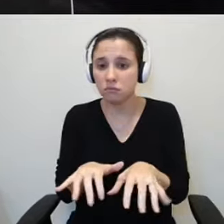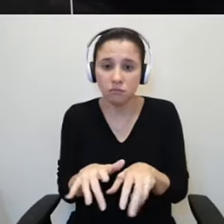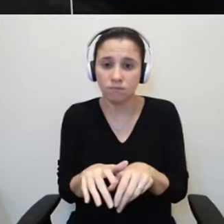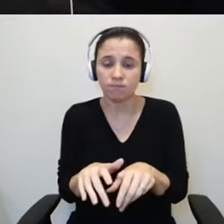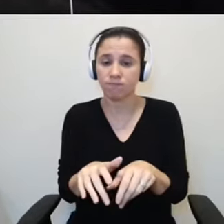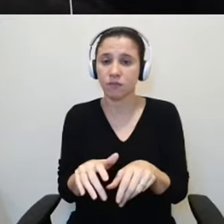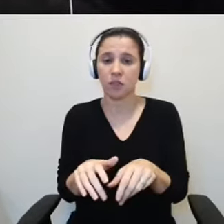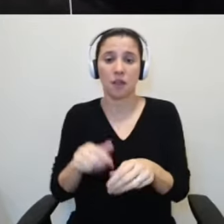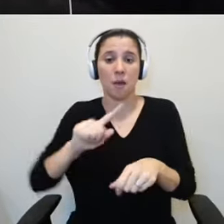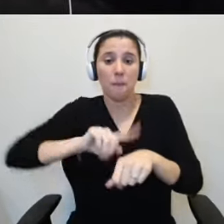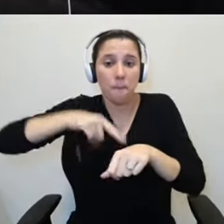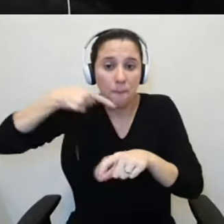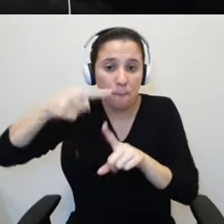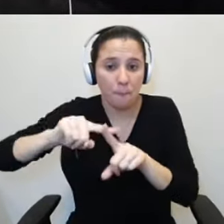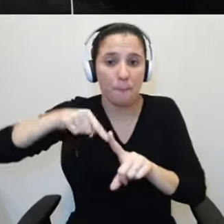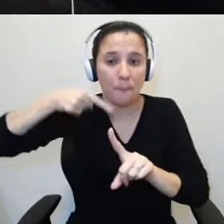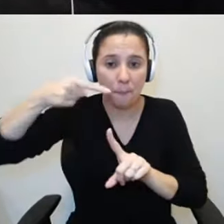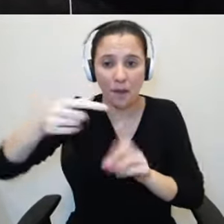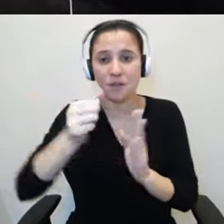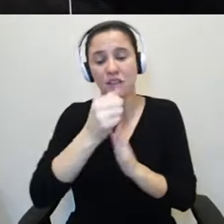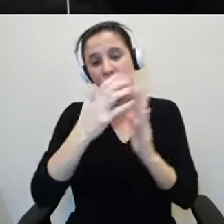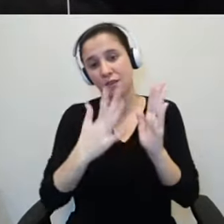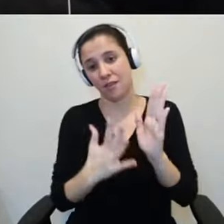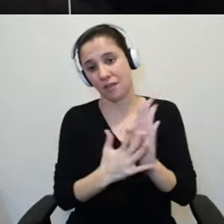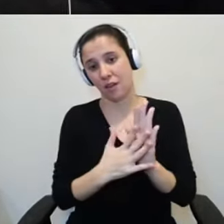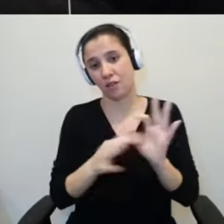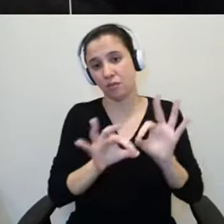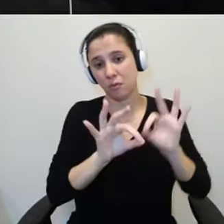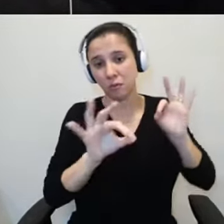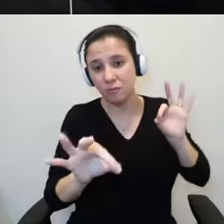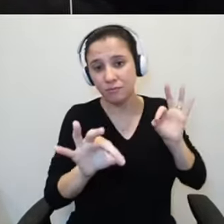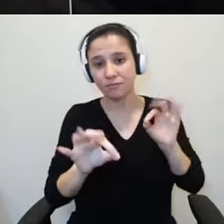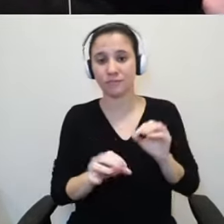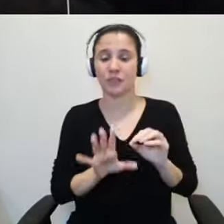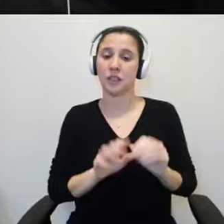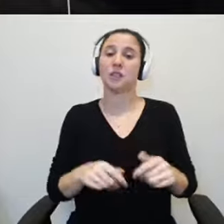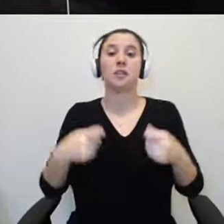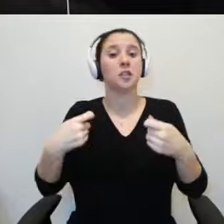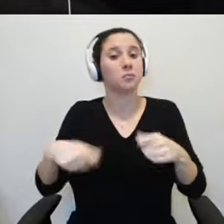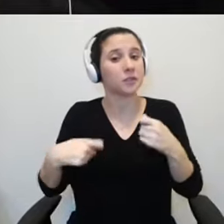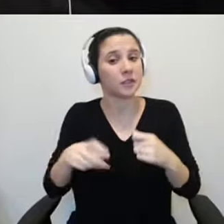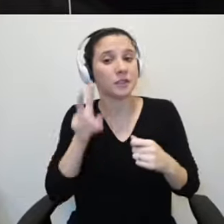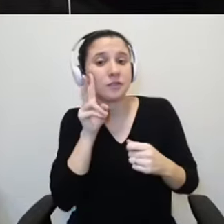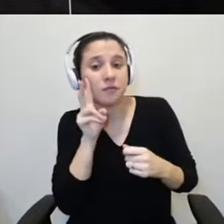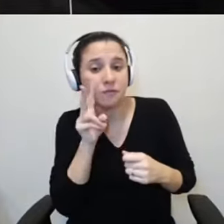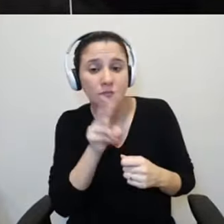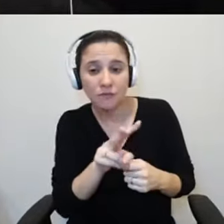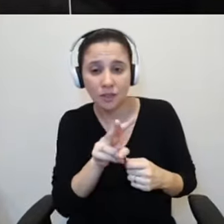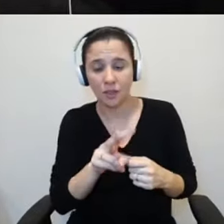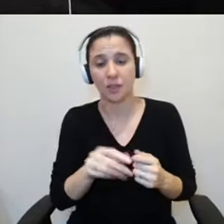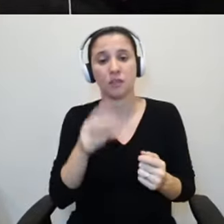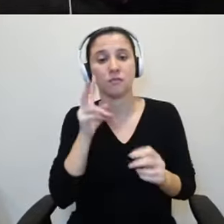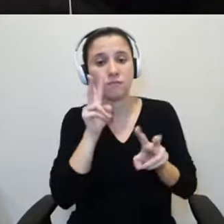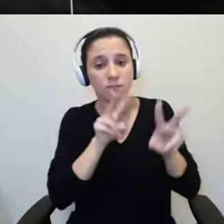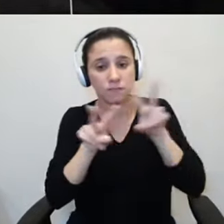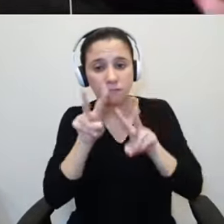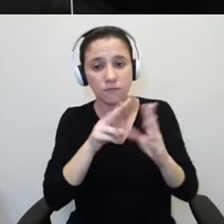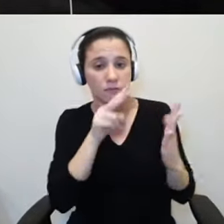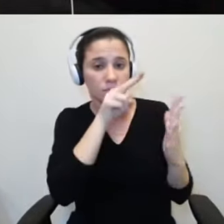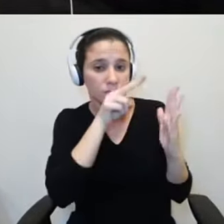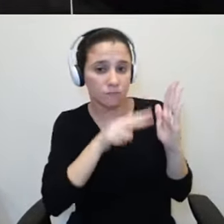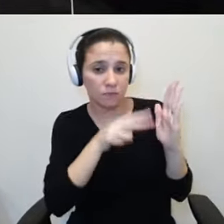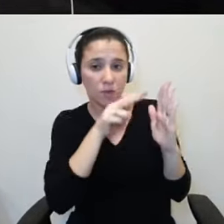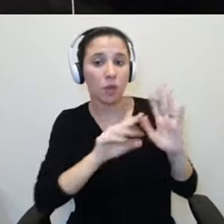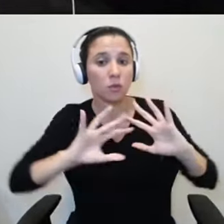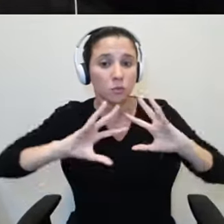de maneira assíncrona. Então, nós estamos verificando e tudo isso vai ser divulgado também, pessoal. Então, fiquem atentos, a